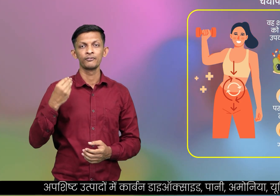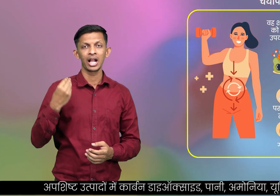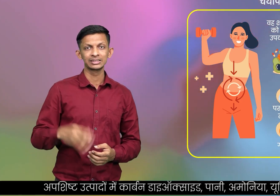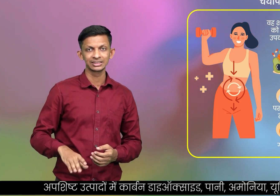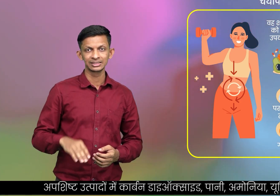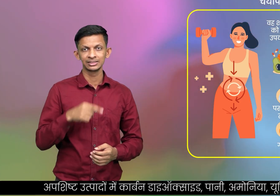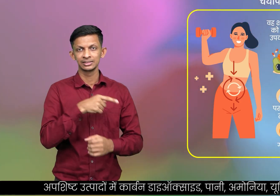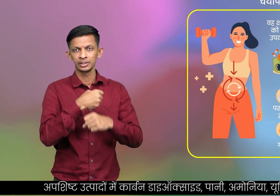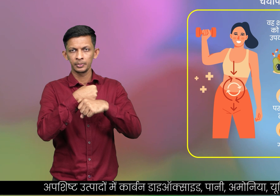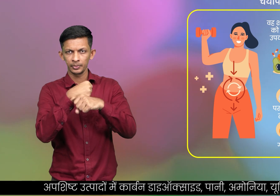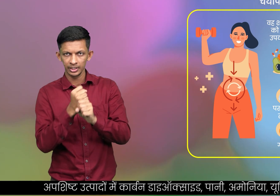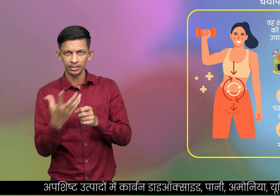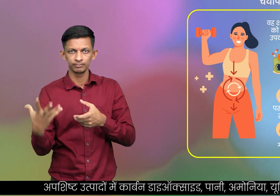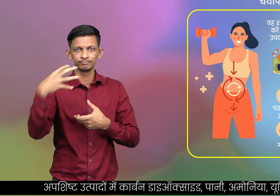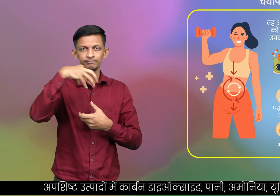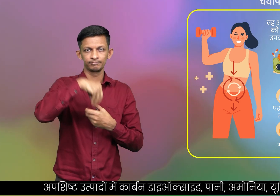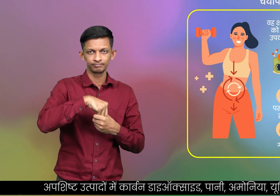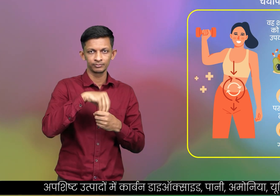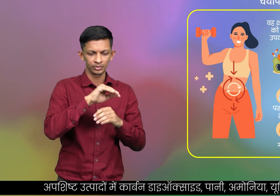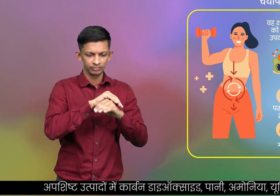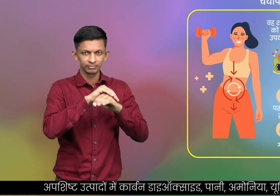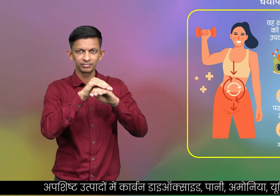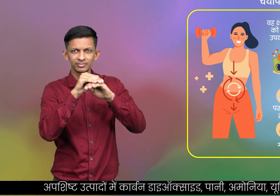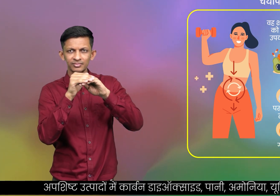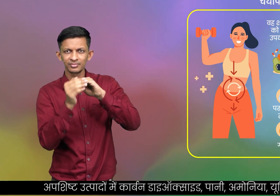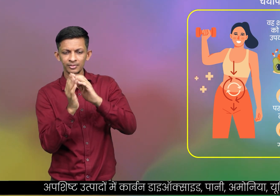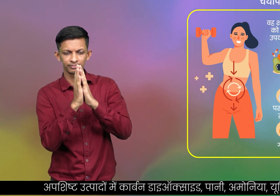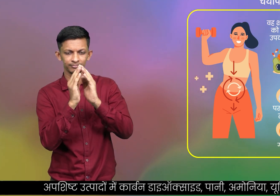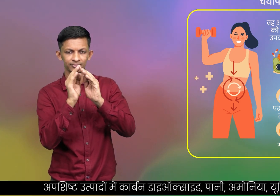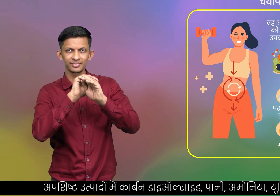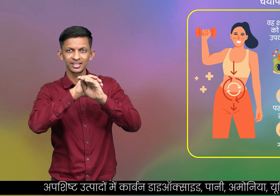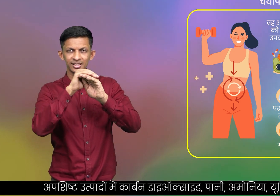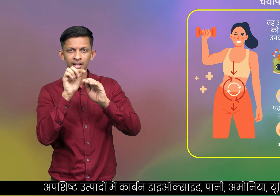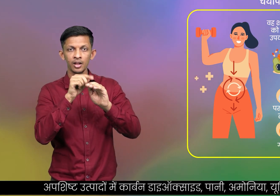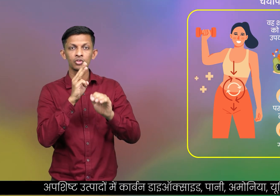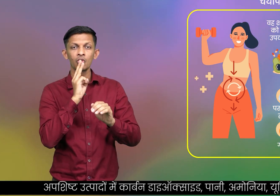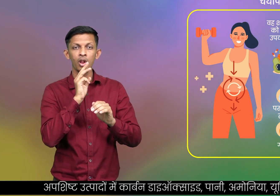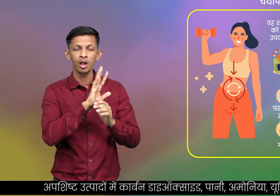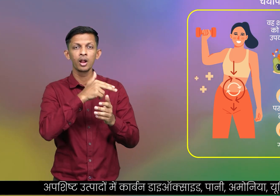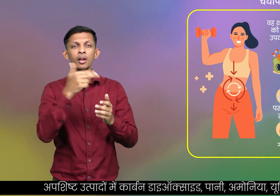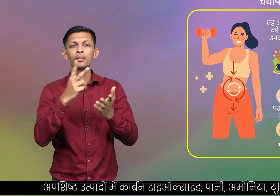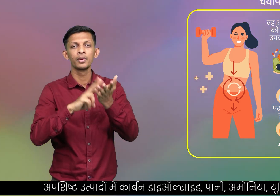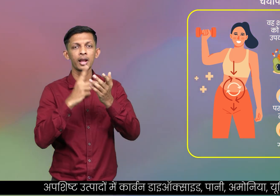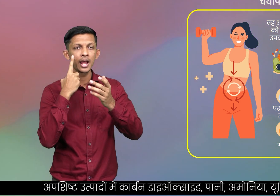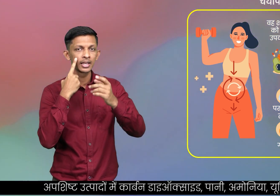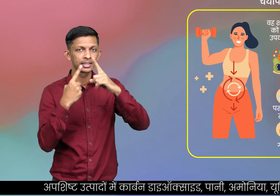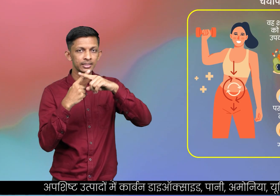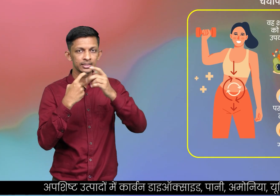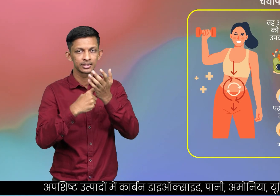अपशिष्ट उत्पादनों में कार्बन डाइऑक्साइड, पानी, अमोनिया, यूरिया, यूरिक अम्ल,